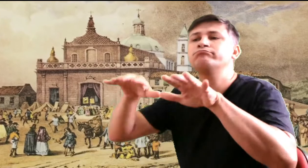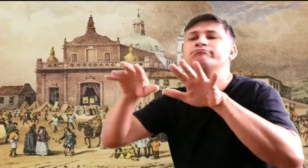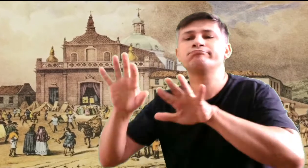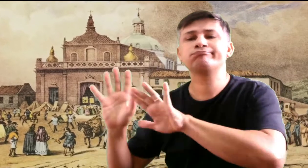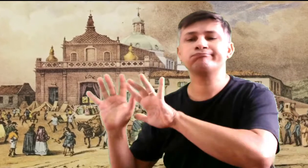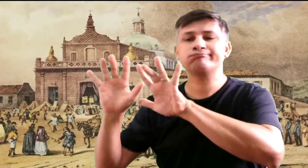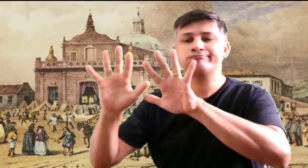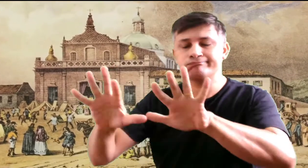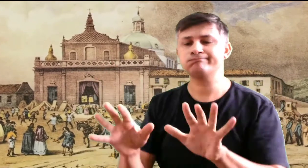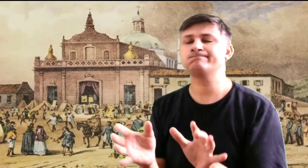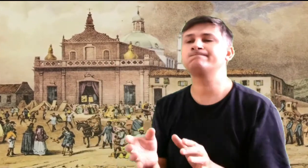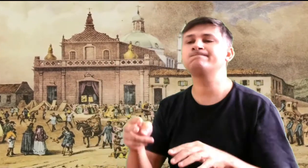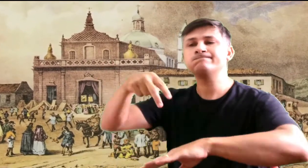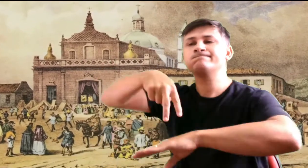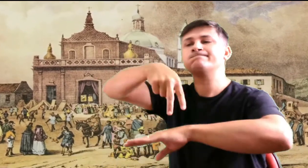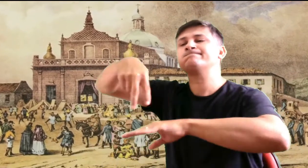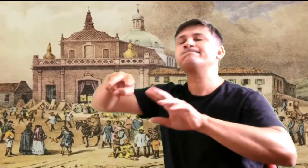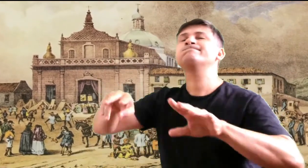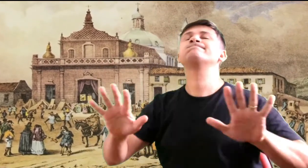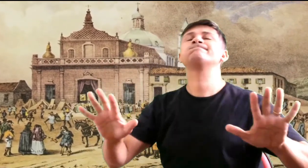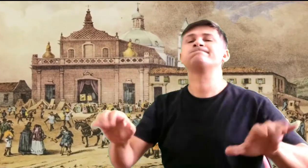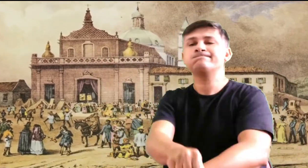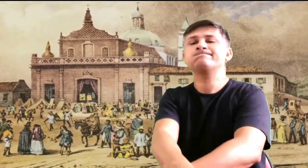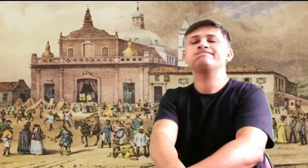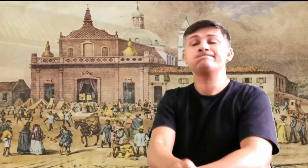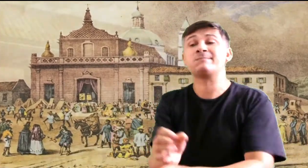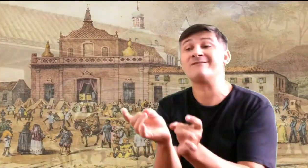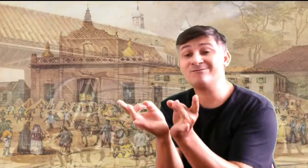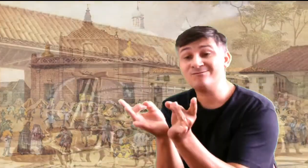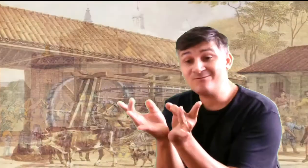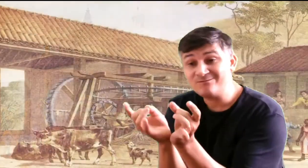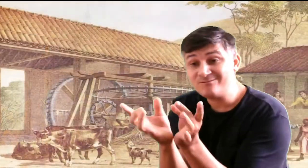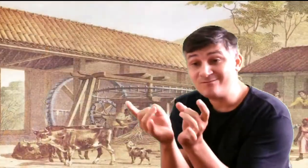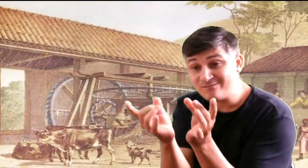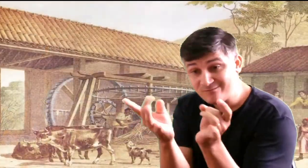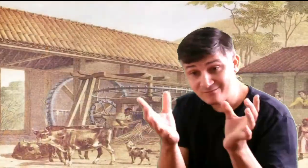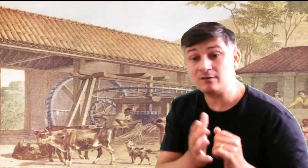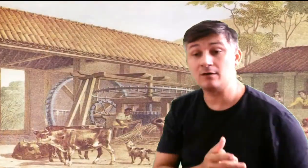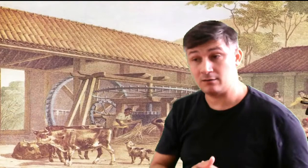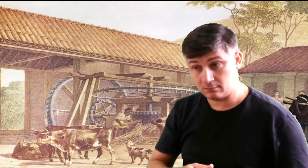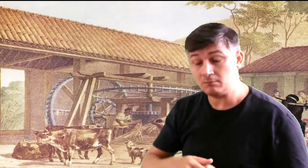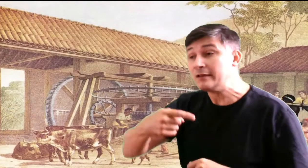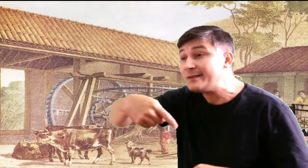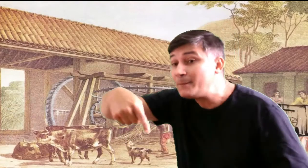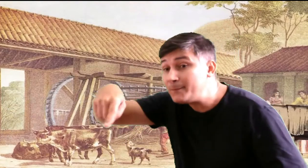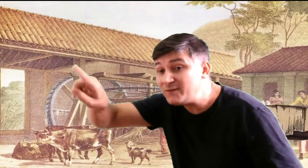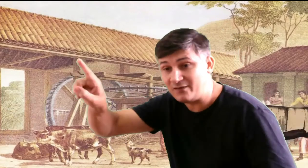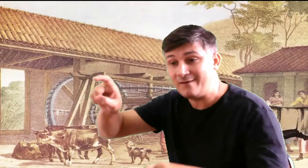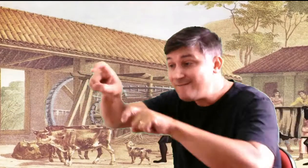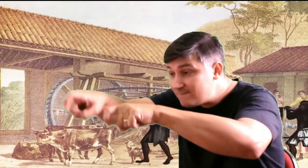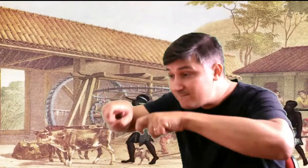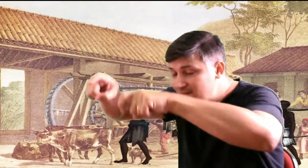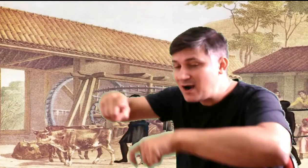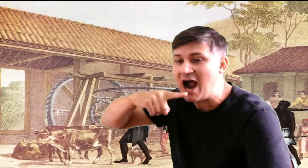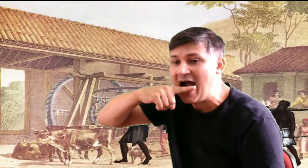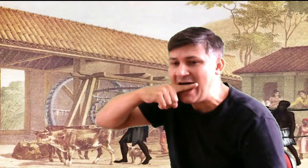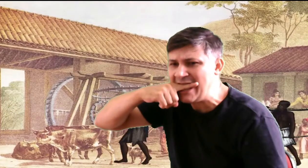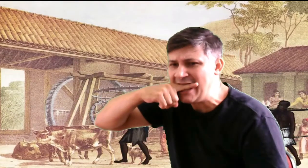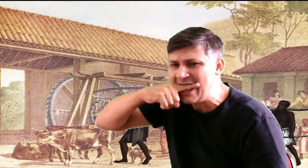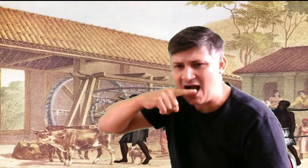cidades. A maior parte dos escravos seguia para as fazendas de cana-de-açúcar, onde não viviam mais do que